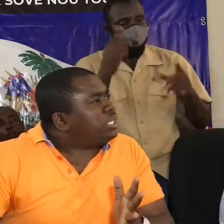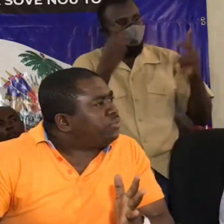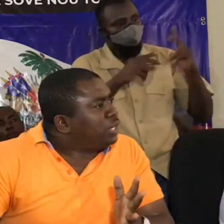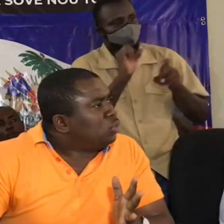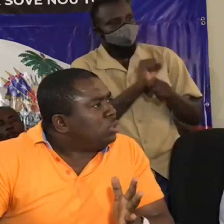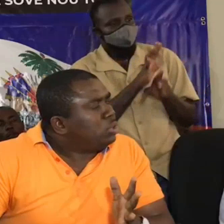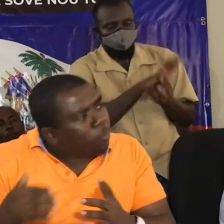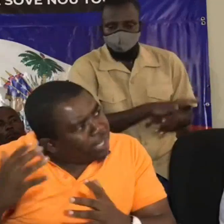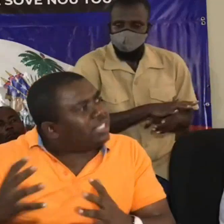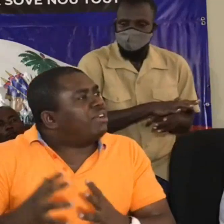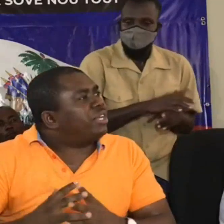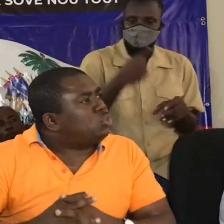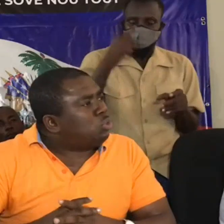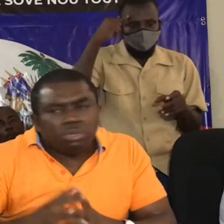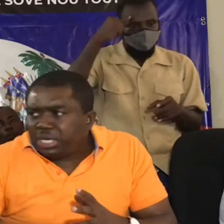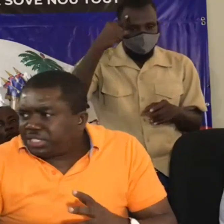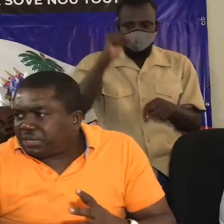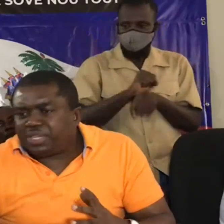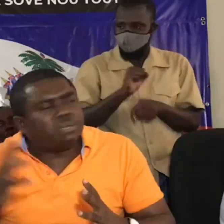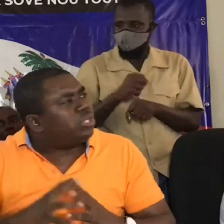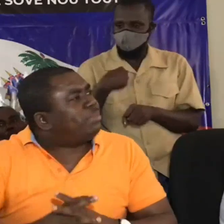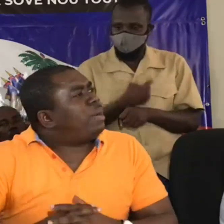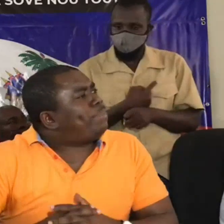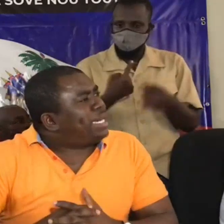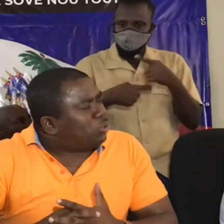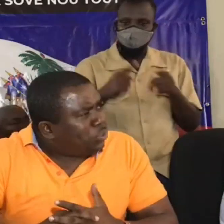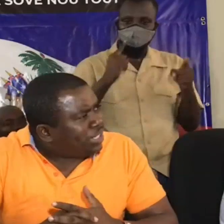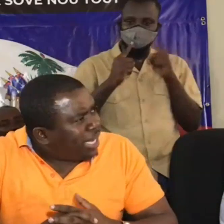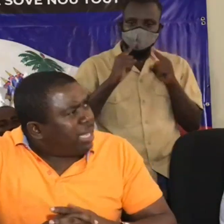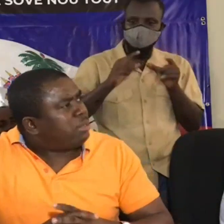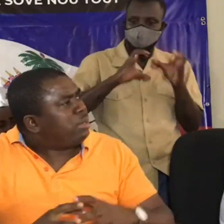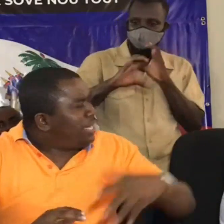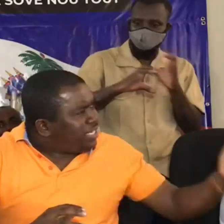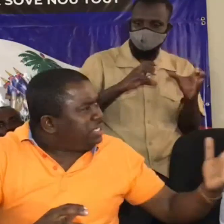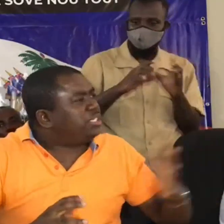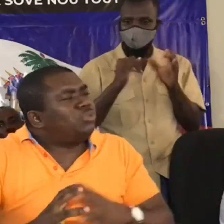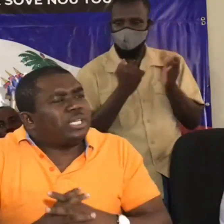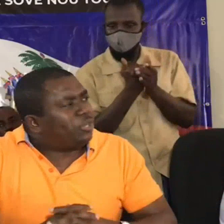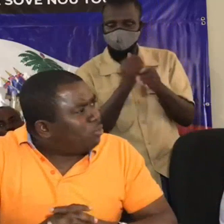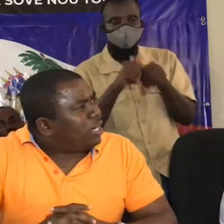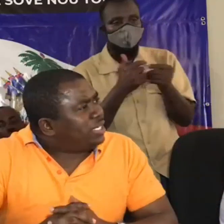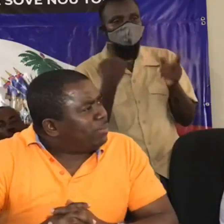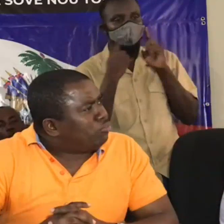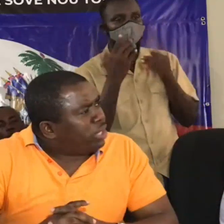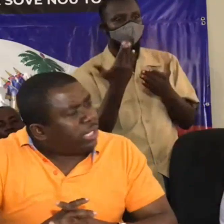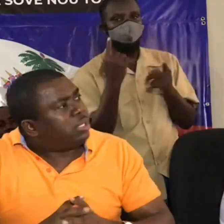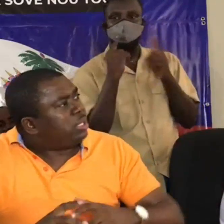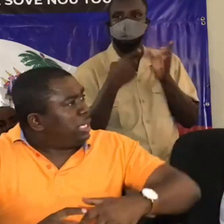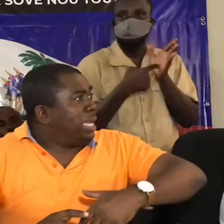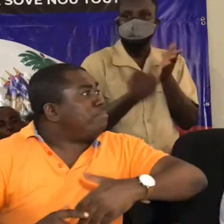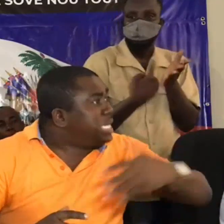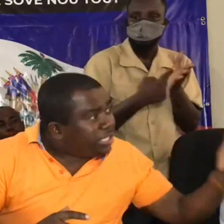à pété fier. Nous pensons avec eux, et c'est ça que Timothée va parler de ça, les dirigeants du secteur démocratique et